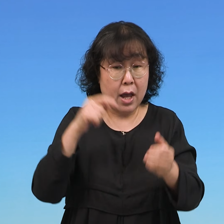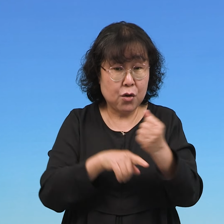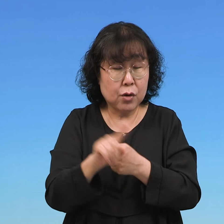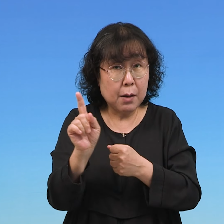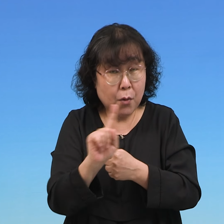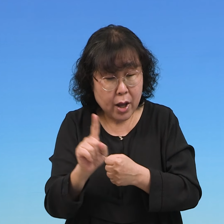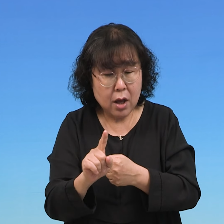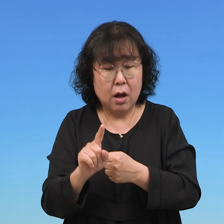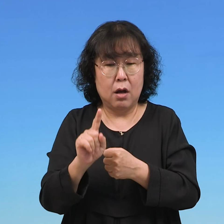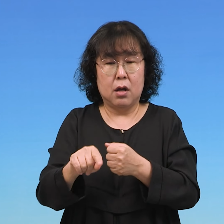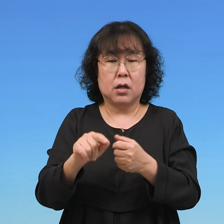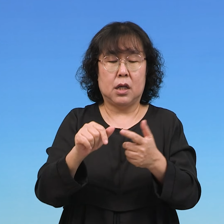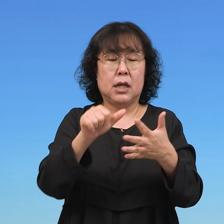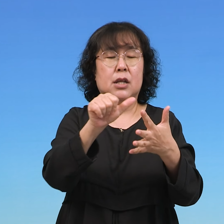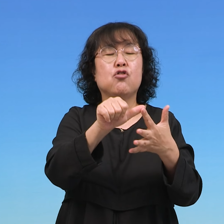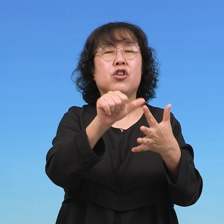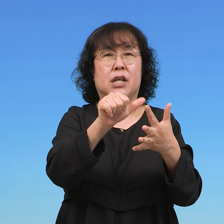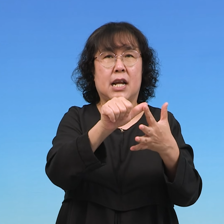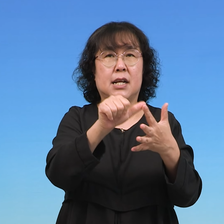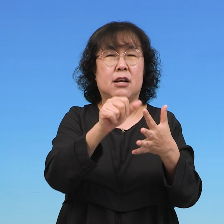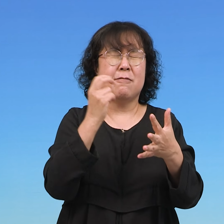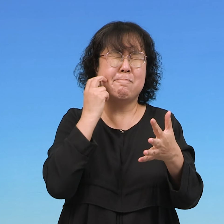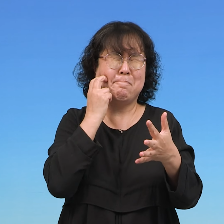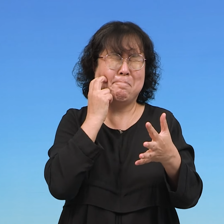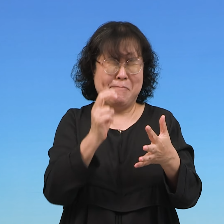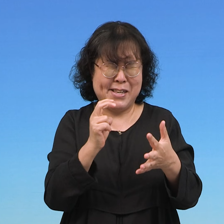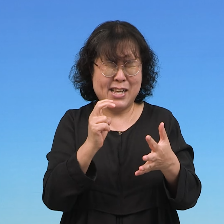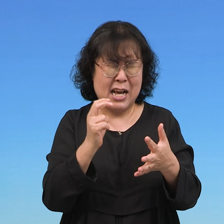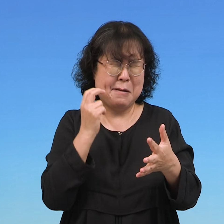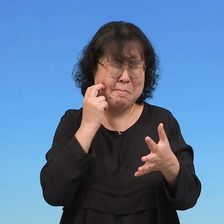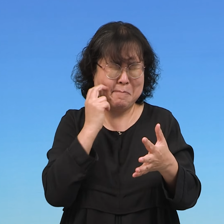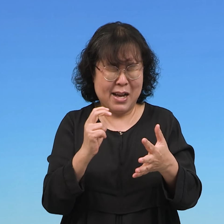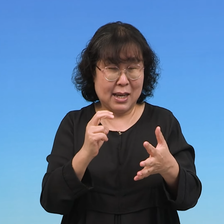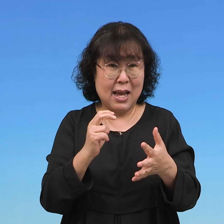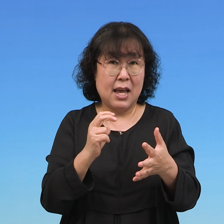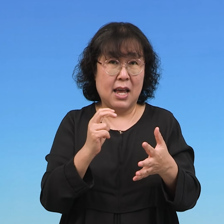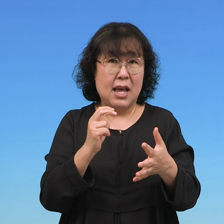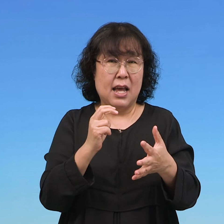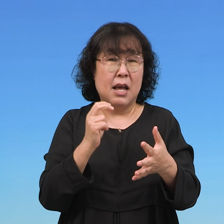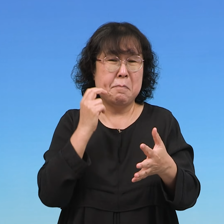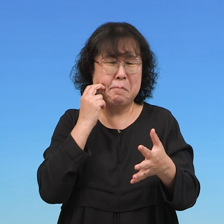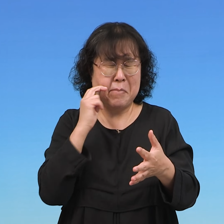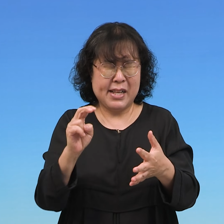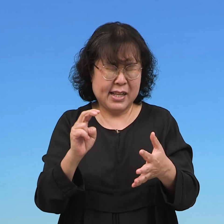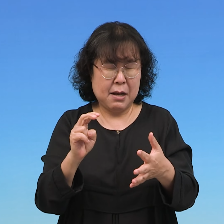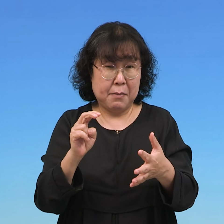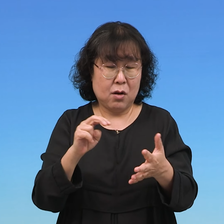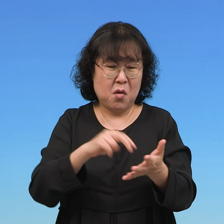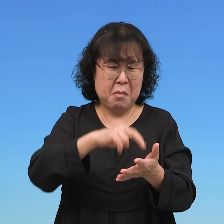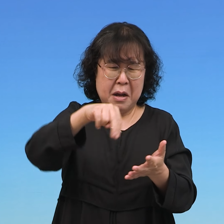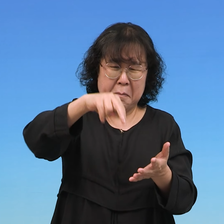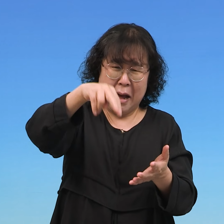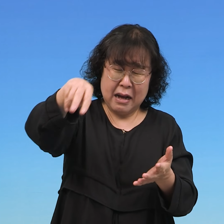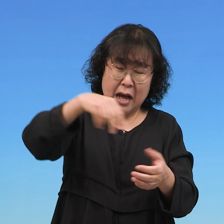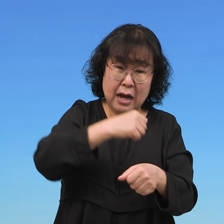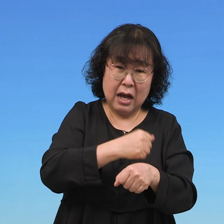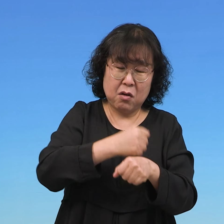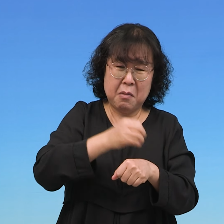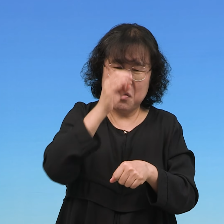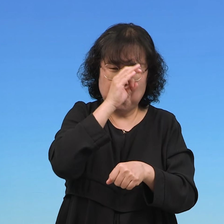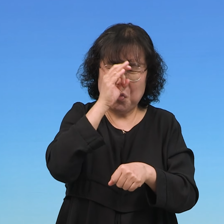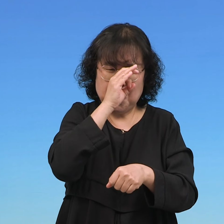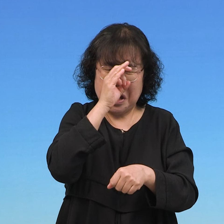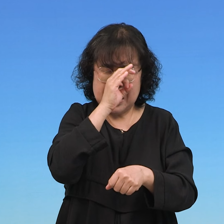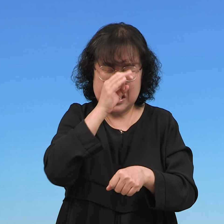자식이에요. 그렇게 비참한 자리에 빠지고 나중에 이제 허랑방탕하고